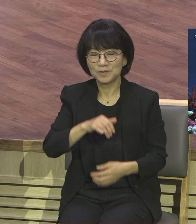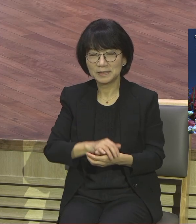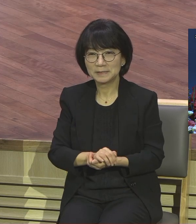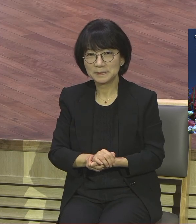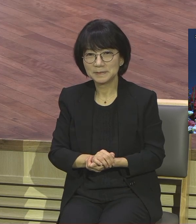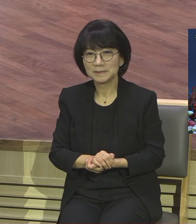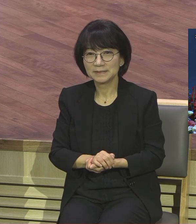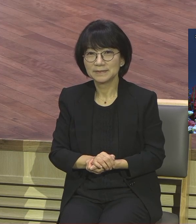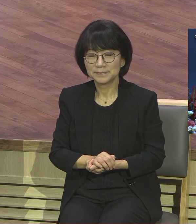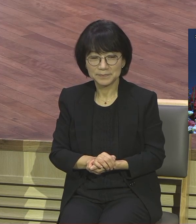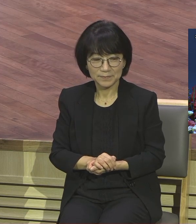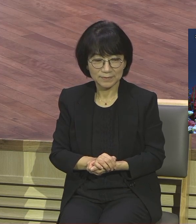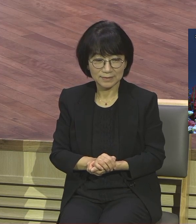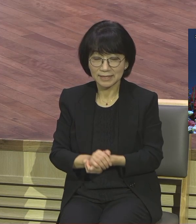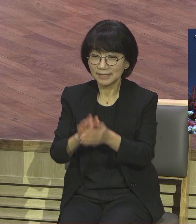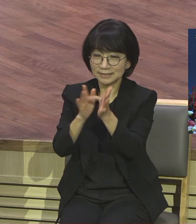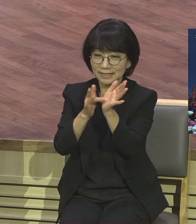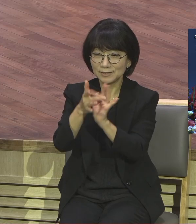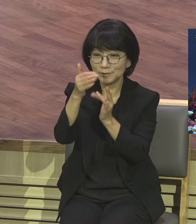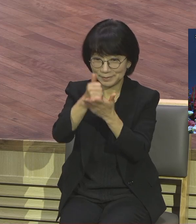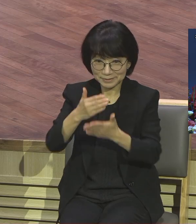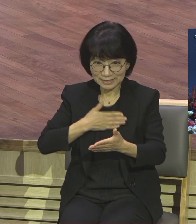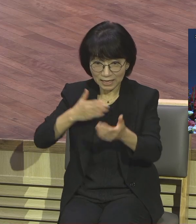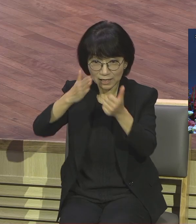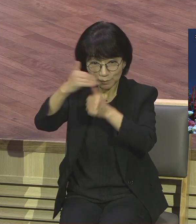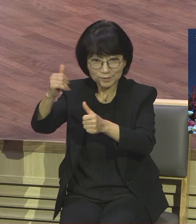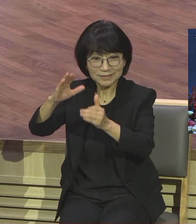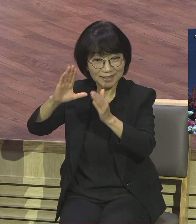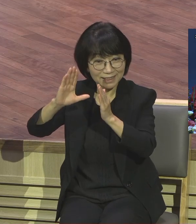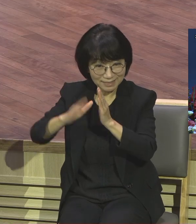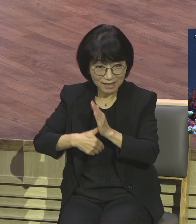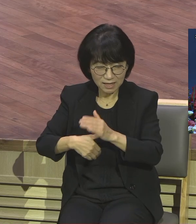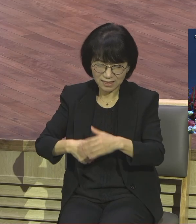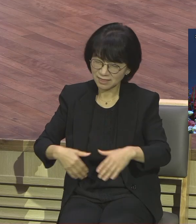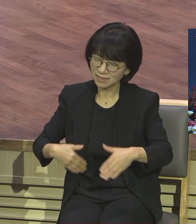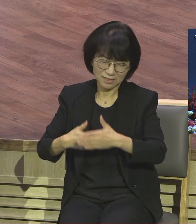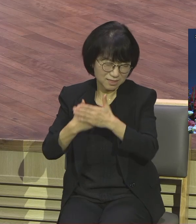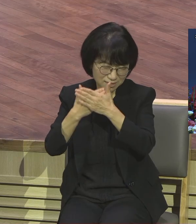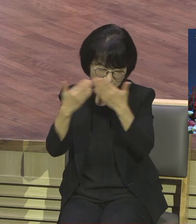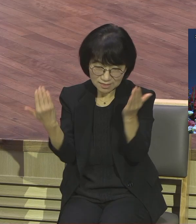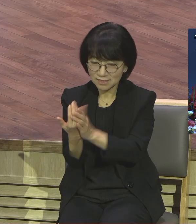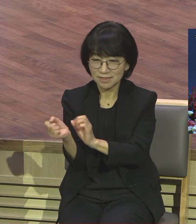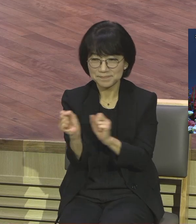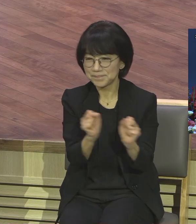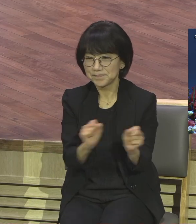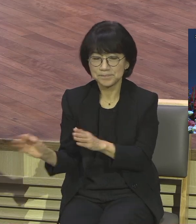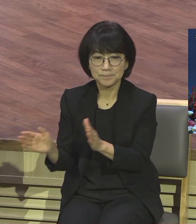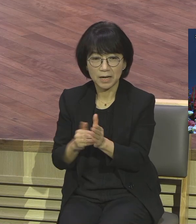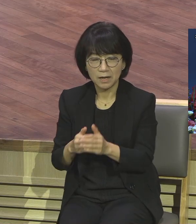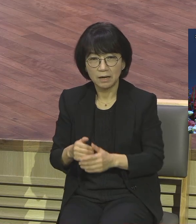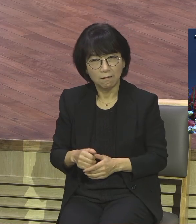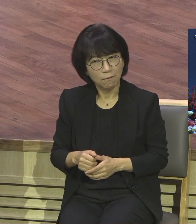예수님께서 나를 부르실 때에 저는 다 버렸습니다. 왜 그런지 나 지금 생각할